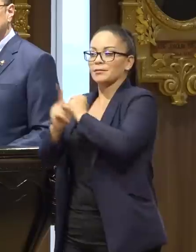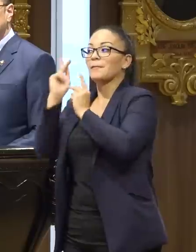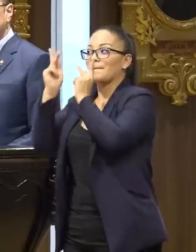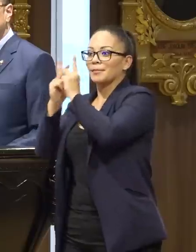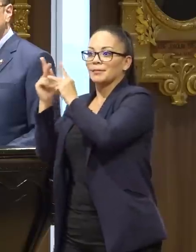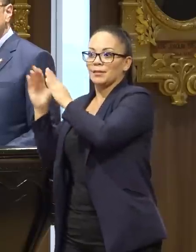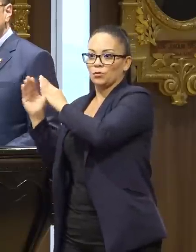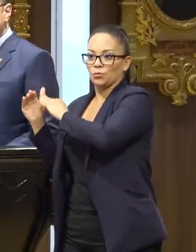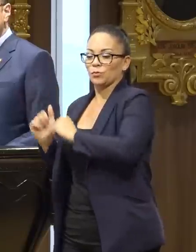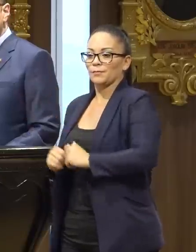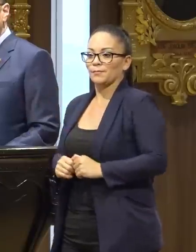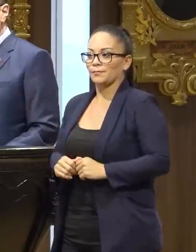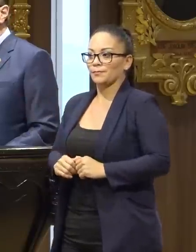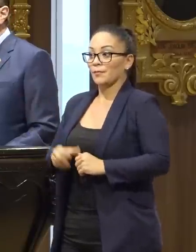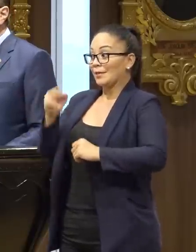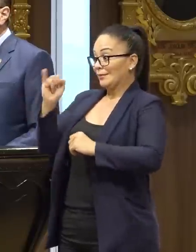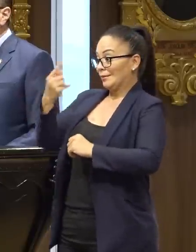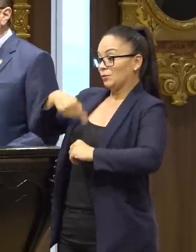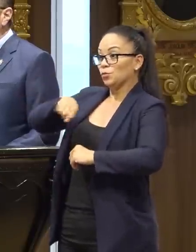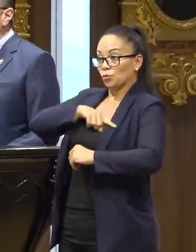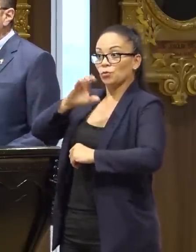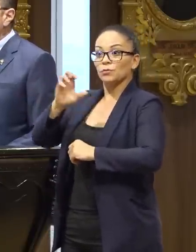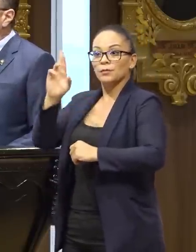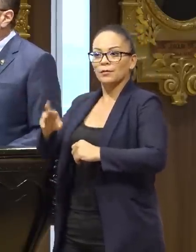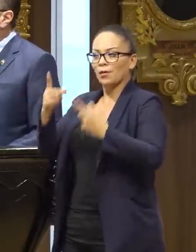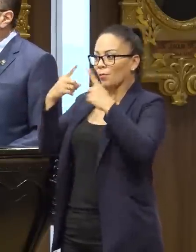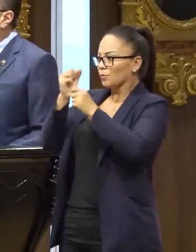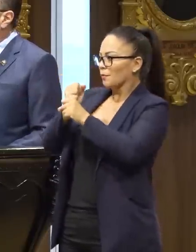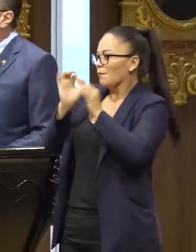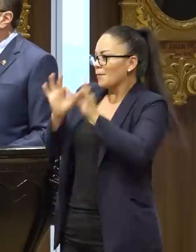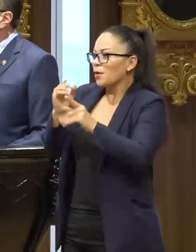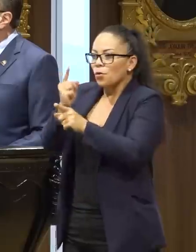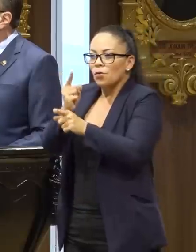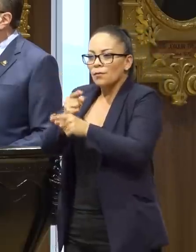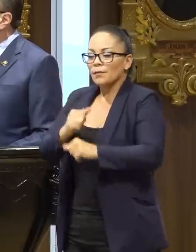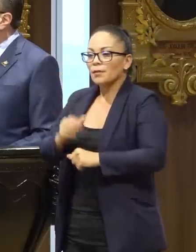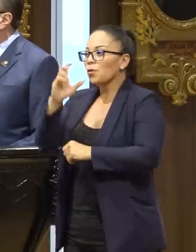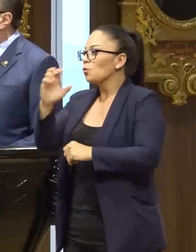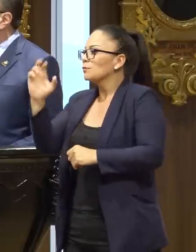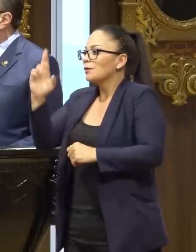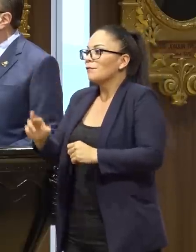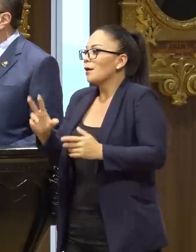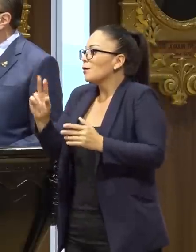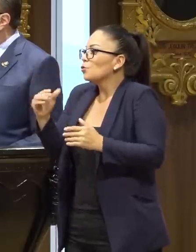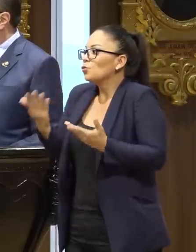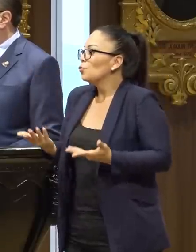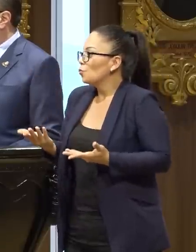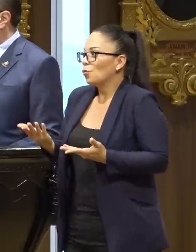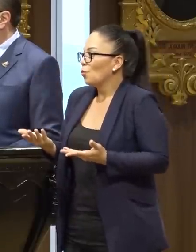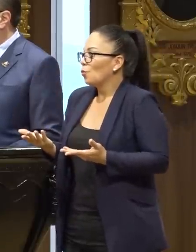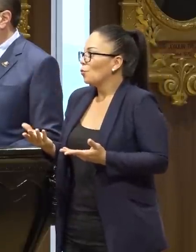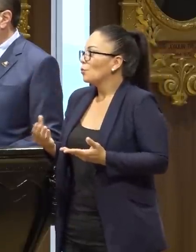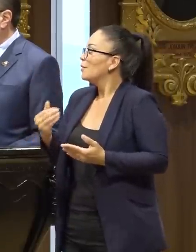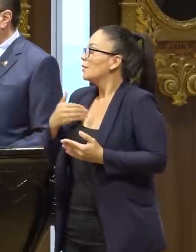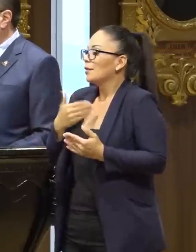vecinos. Si hacemos lo correcto, Costa Rica no tiene que ser,